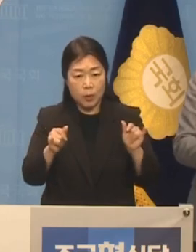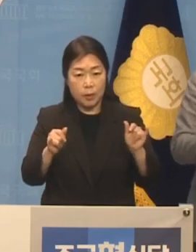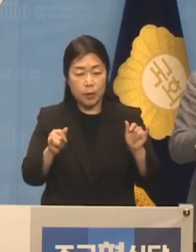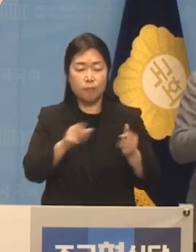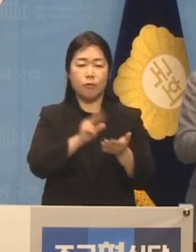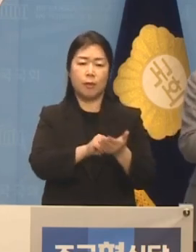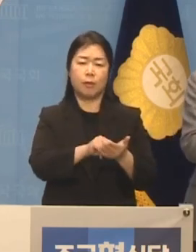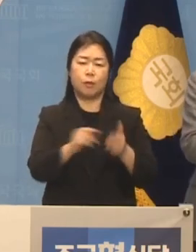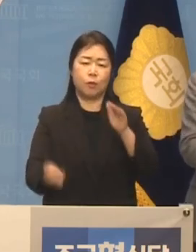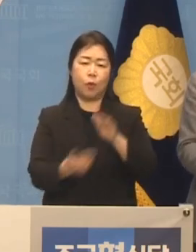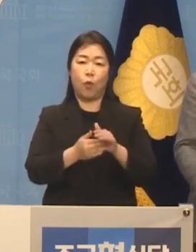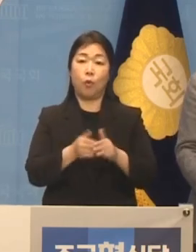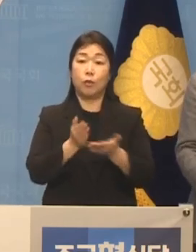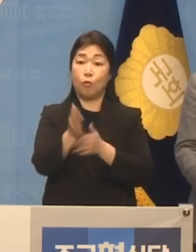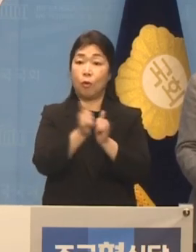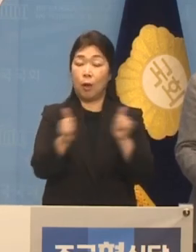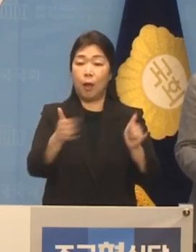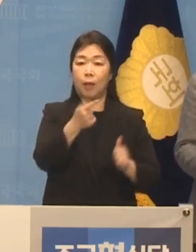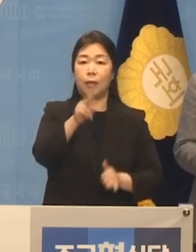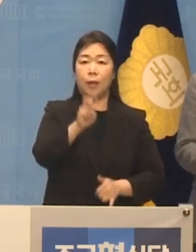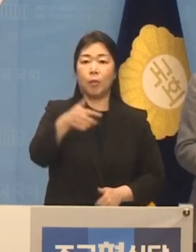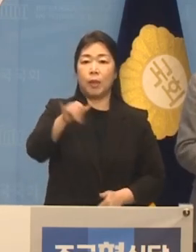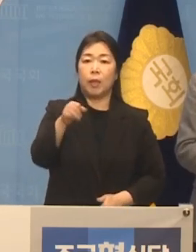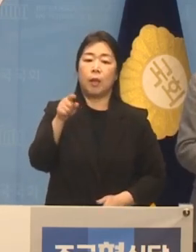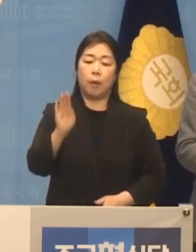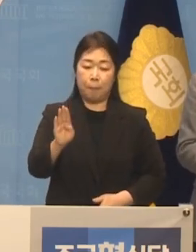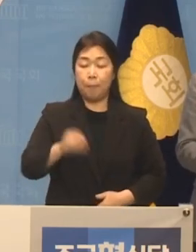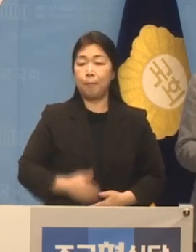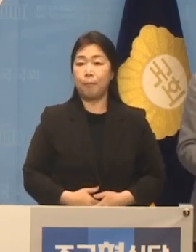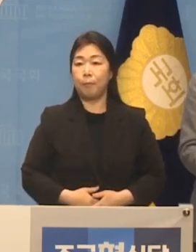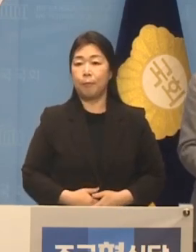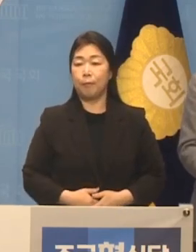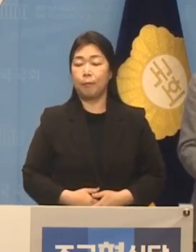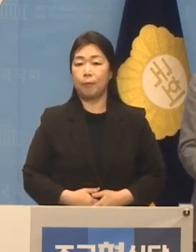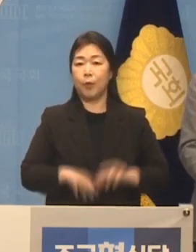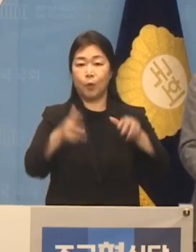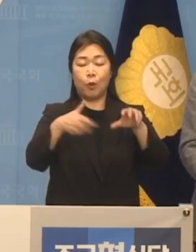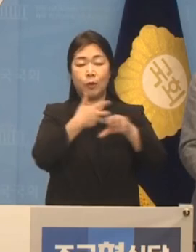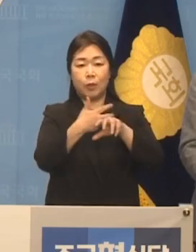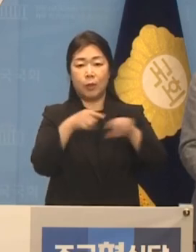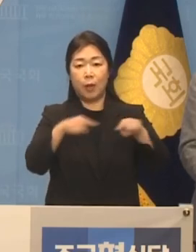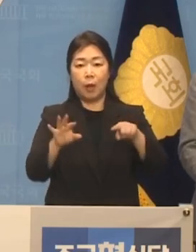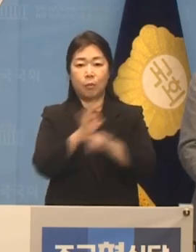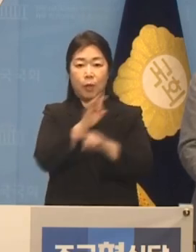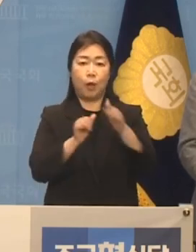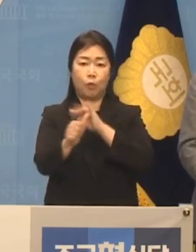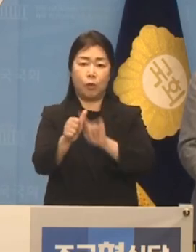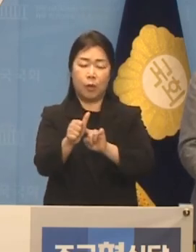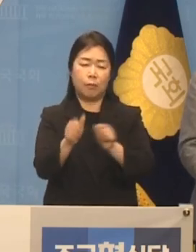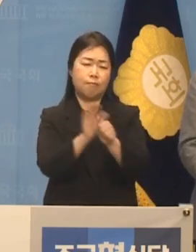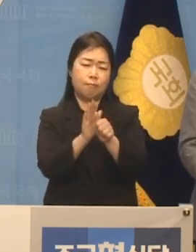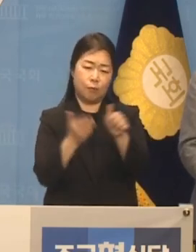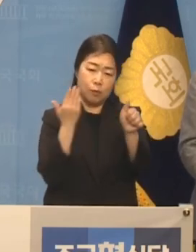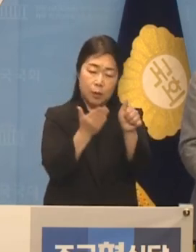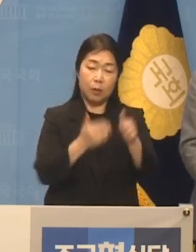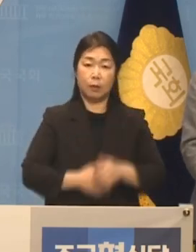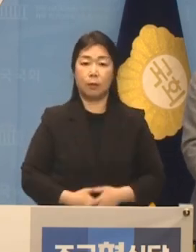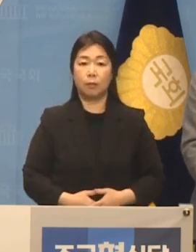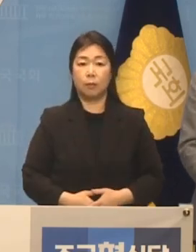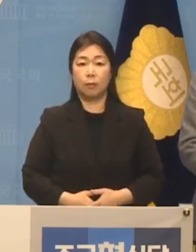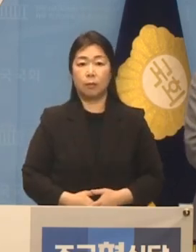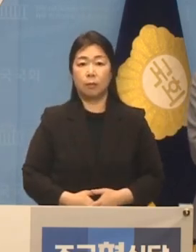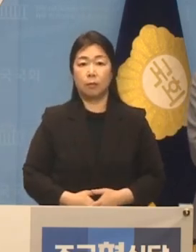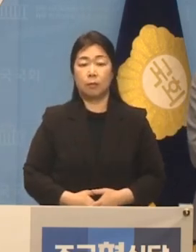전문가 남기업을 조국혁신당 비례후보로 열렬히 지지합니다. 제2의 죽산